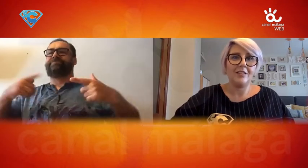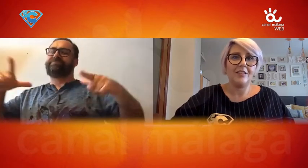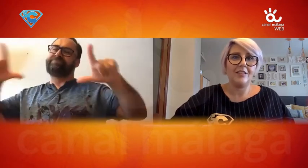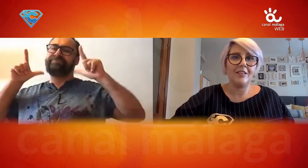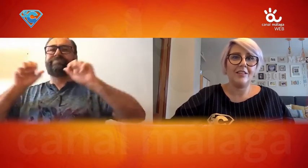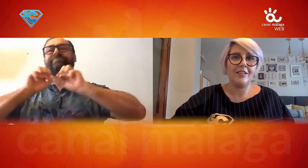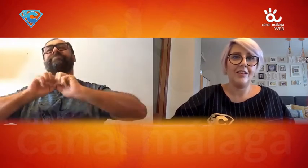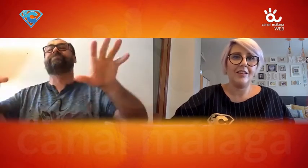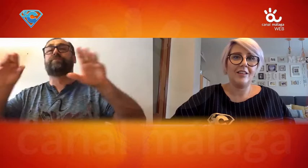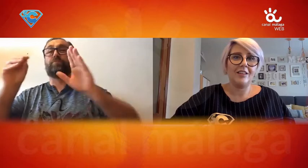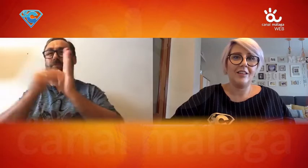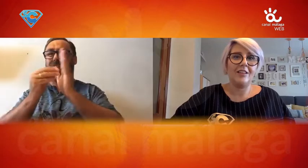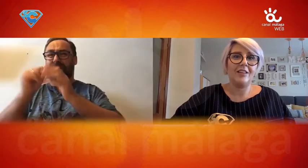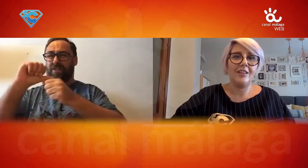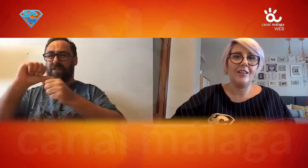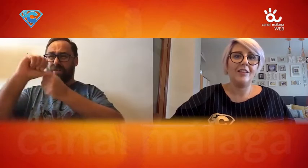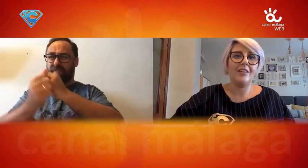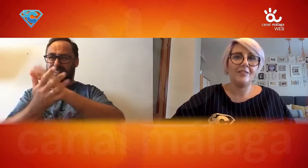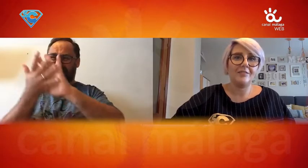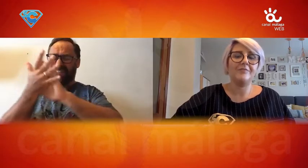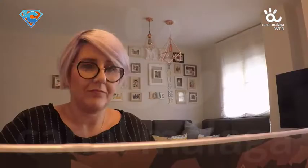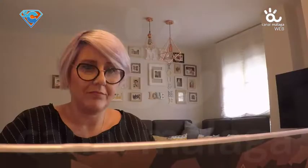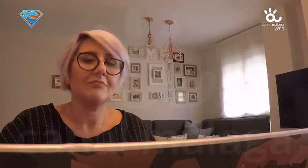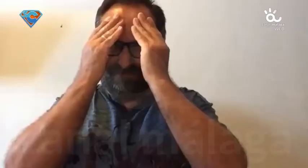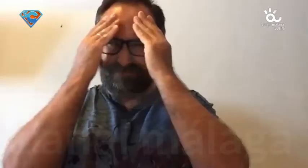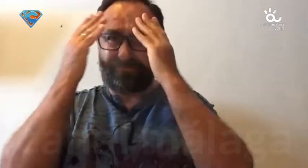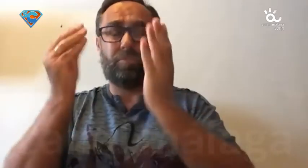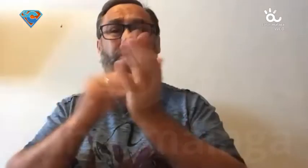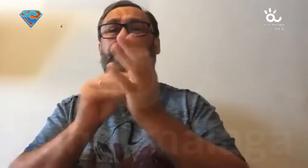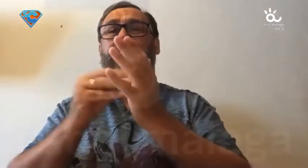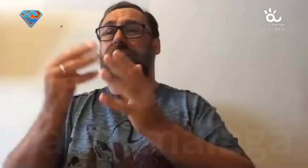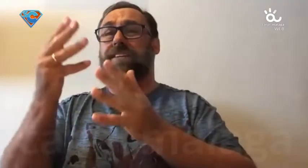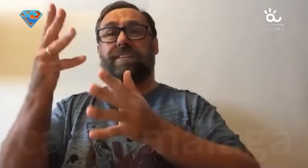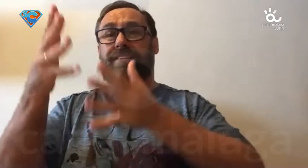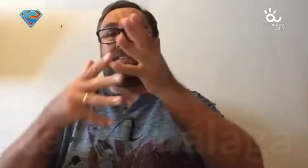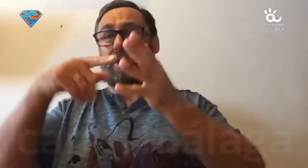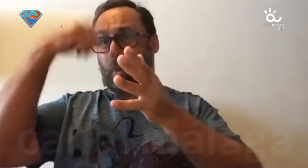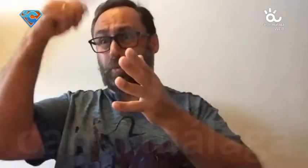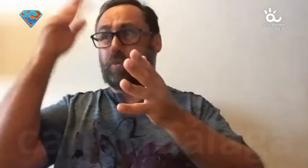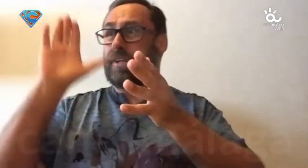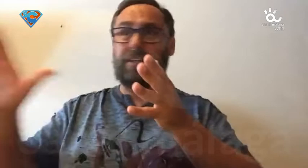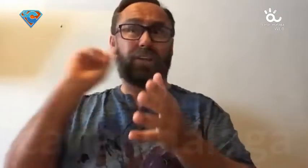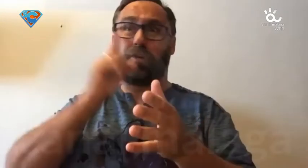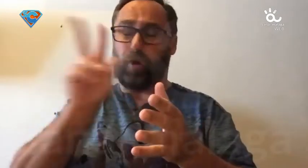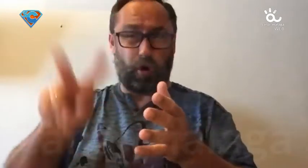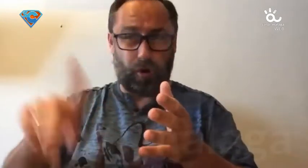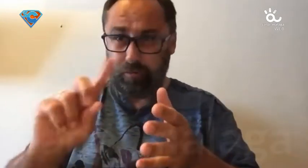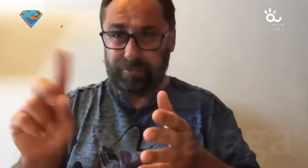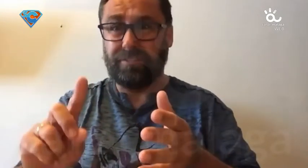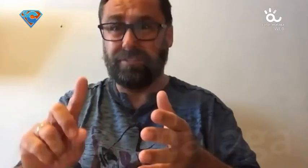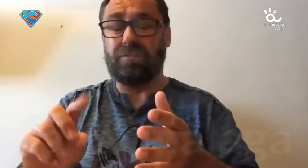lo mejor el resto de la sociedad no se da cuenta, que bueno, que lo ve bonito y lanzan un vídeo